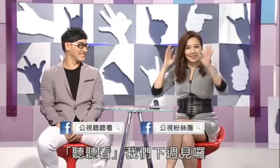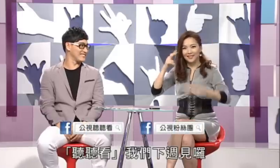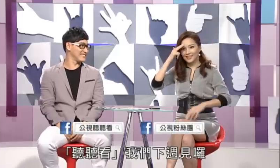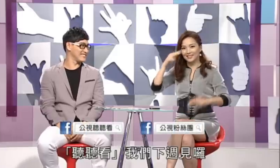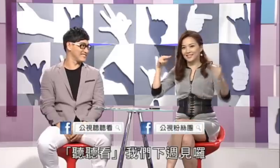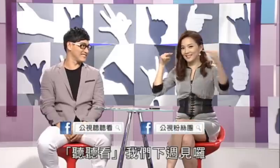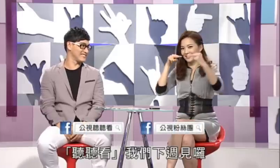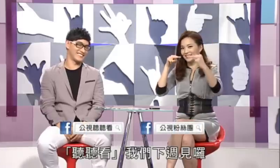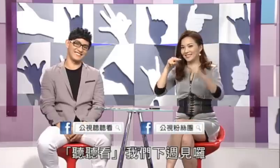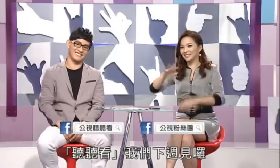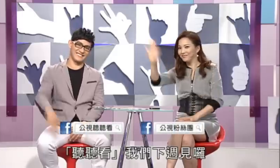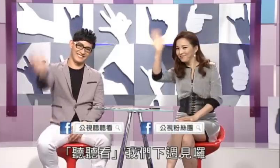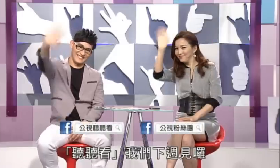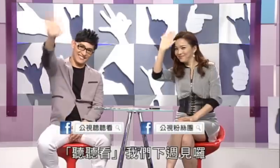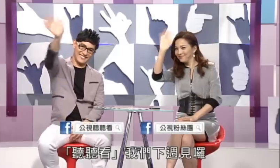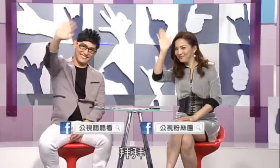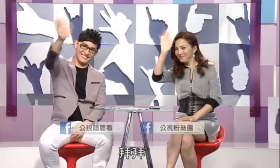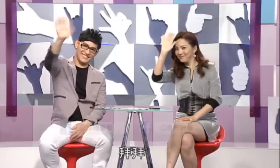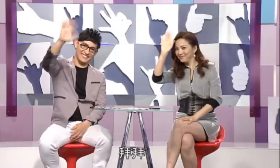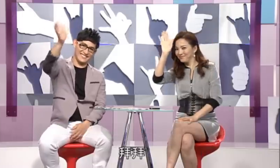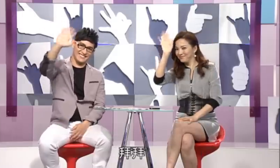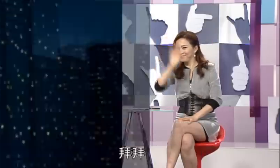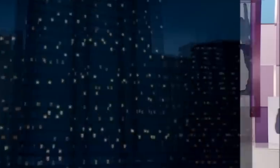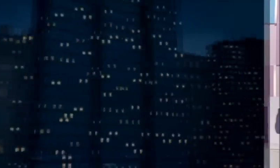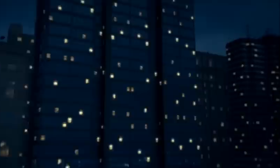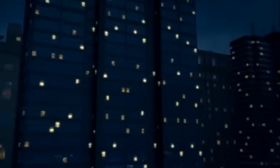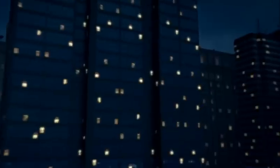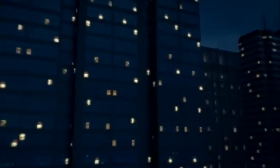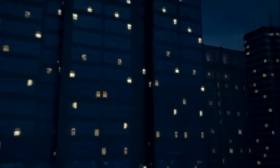听看，我们下周见喽， 拜拜。